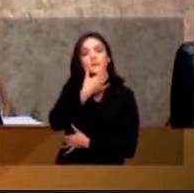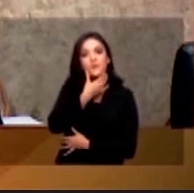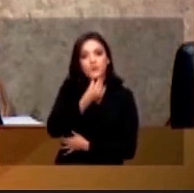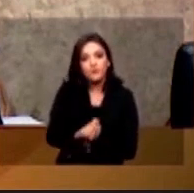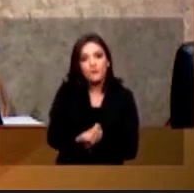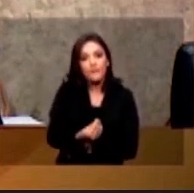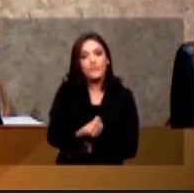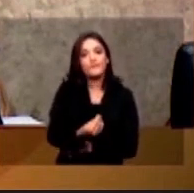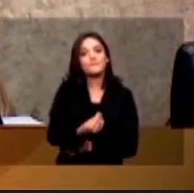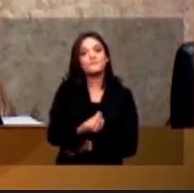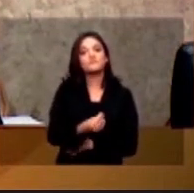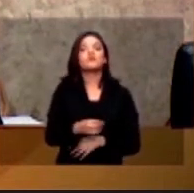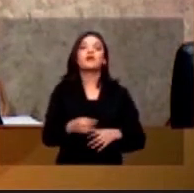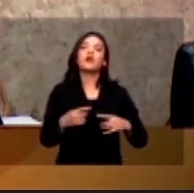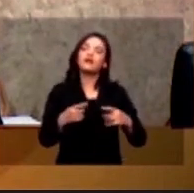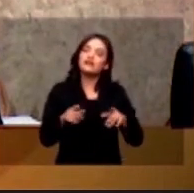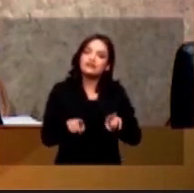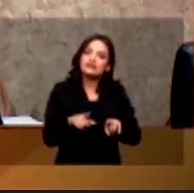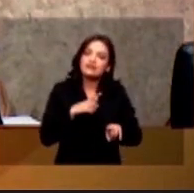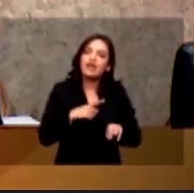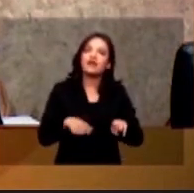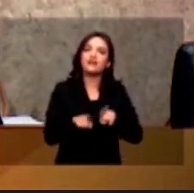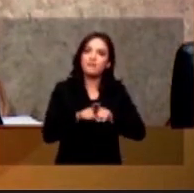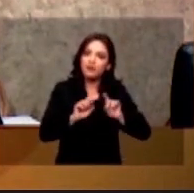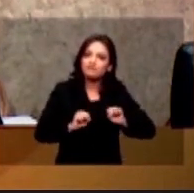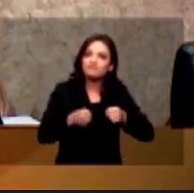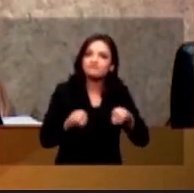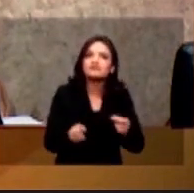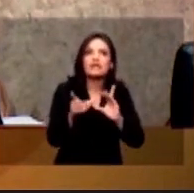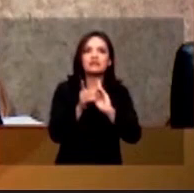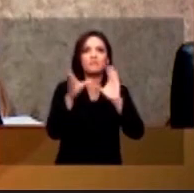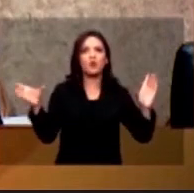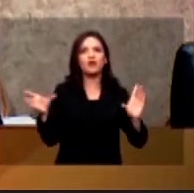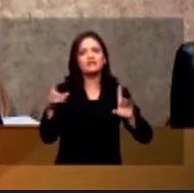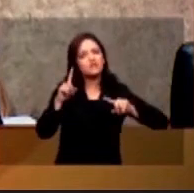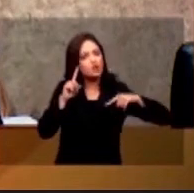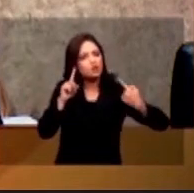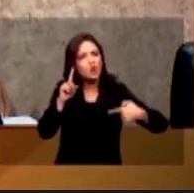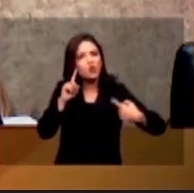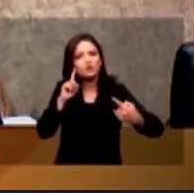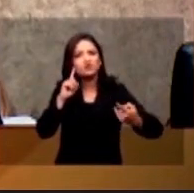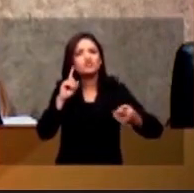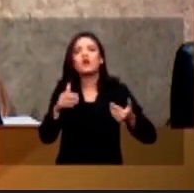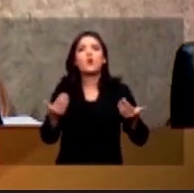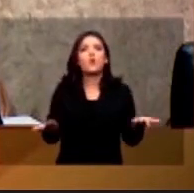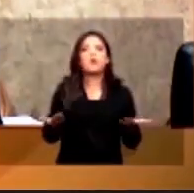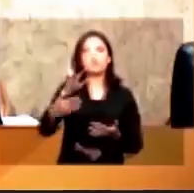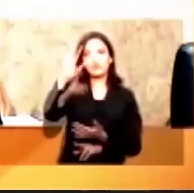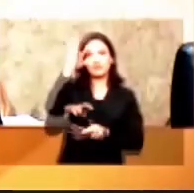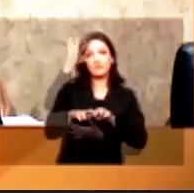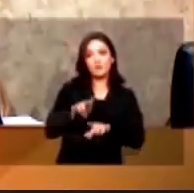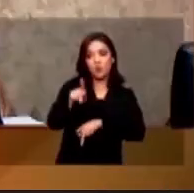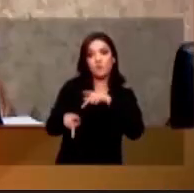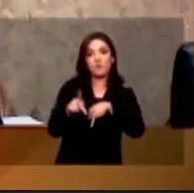país reforçam a democracia diuturnamente no antes de suas decisões judiciais